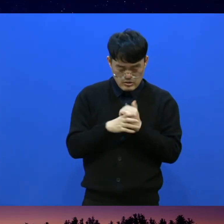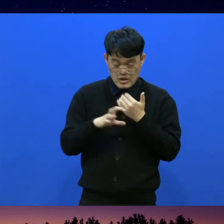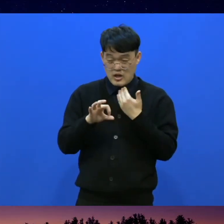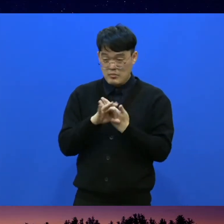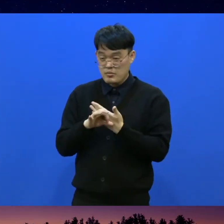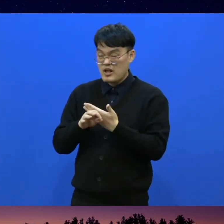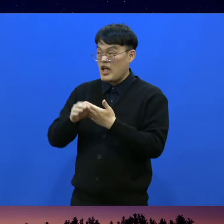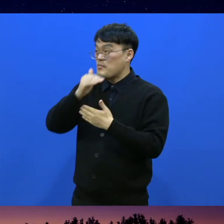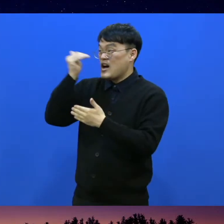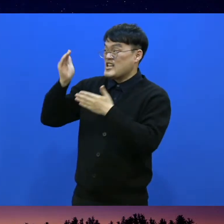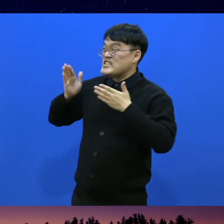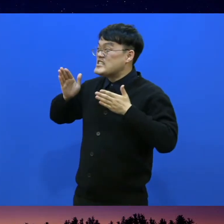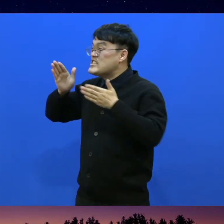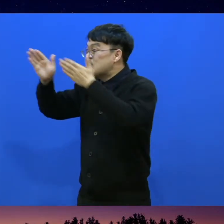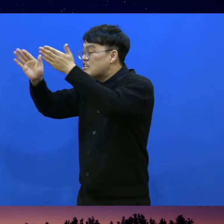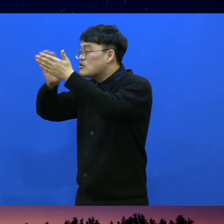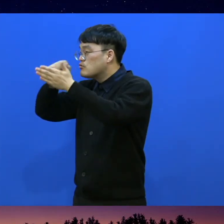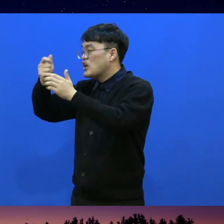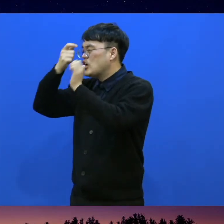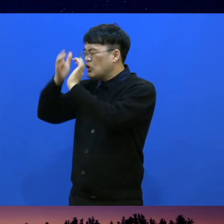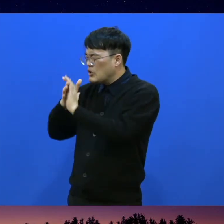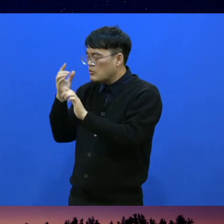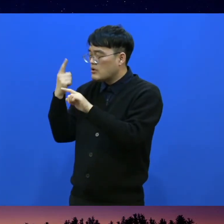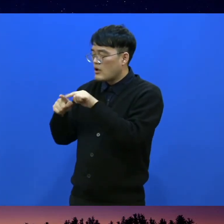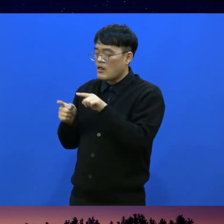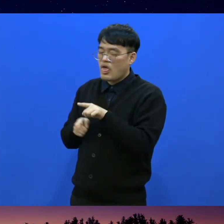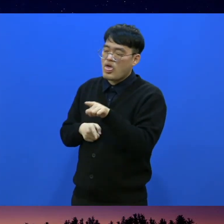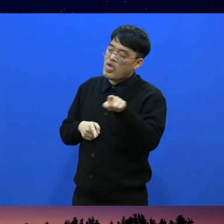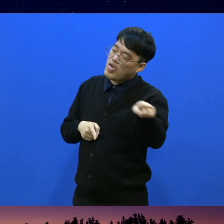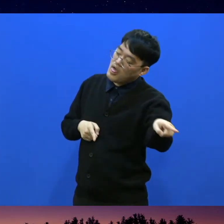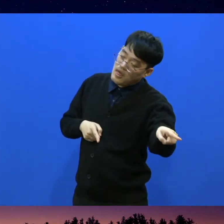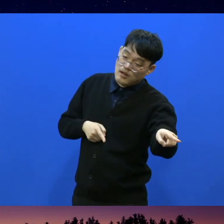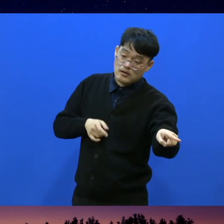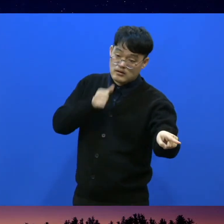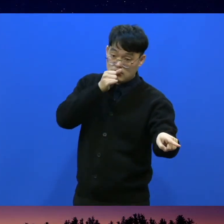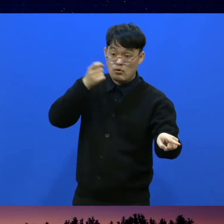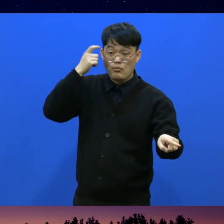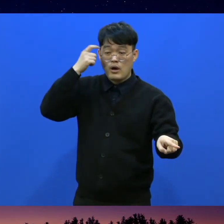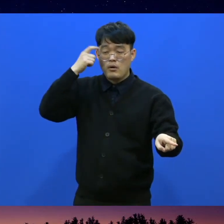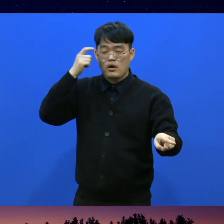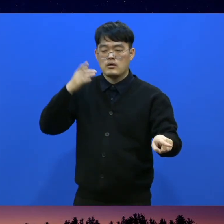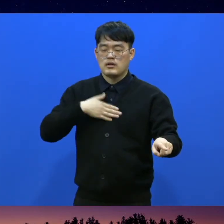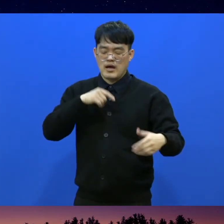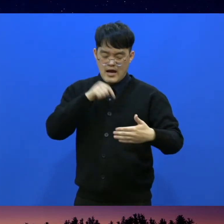싫어요. 뭐 때문에 격길로 빠지죠? 우리 안에 있는 욕망 때문에.